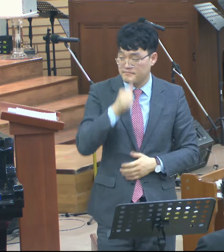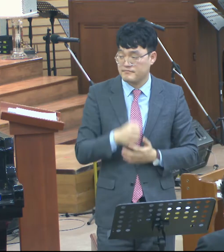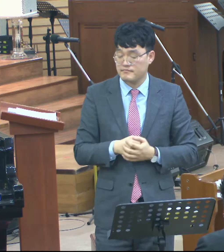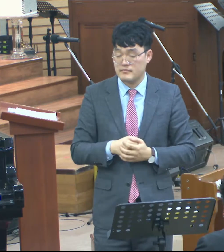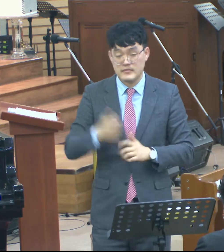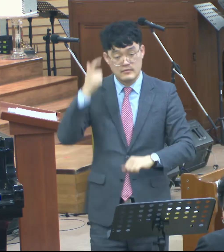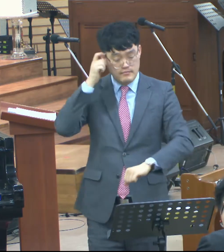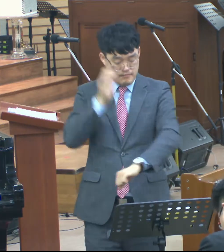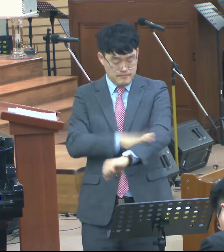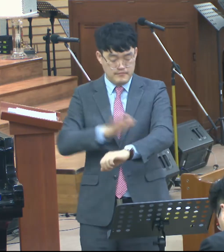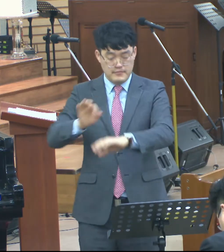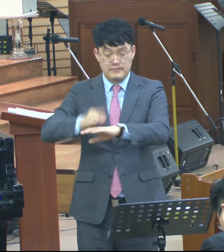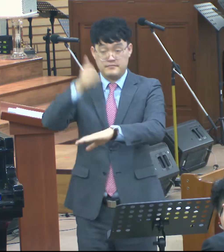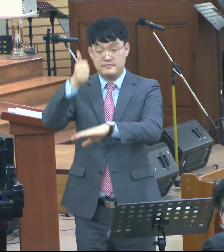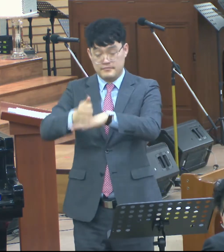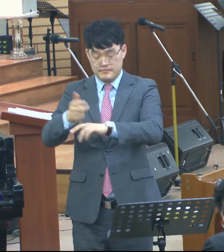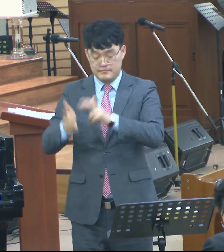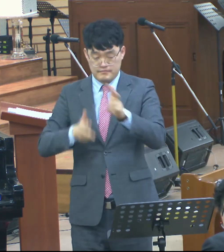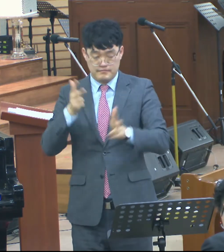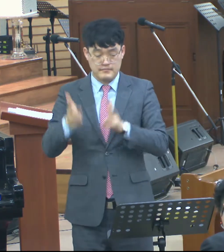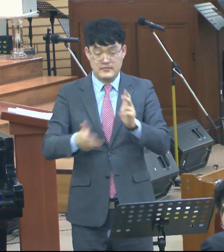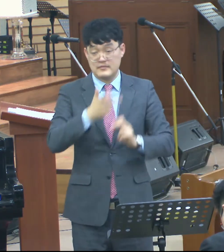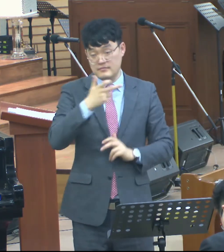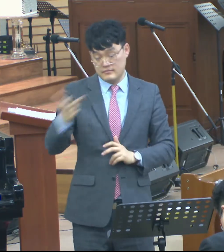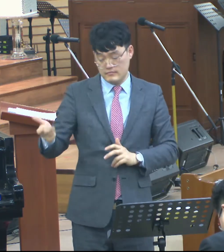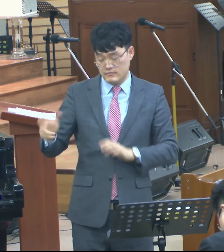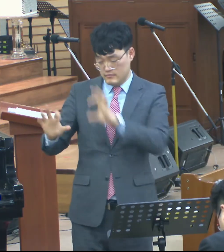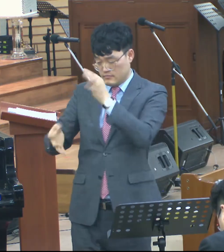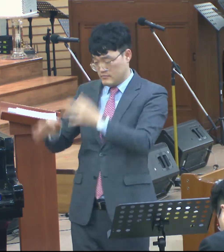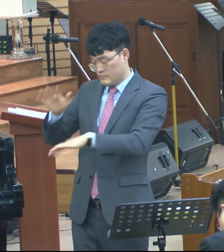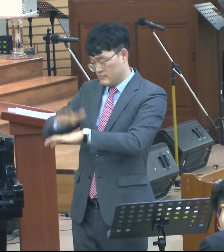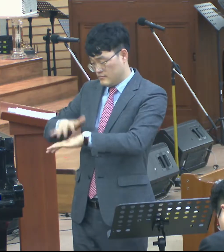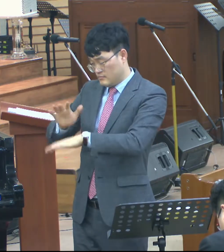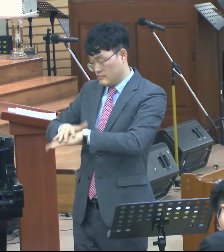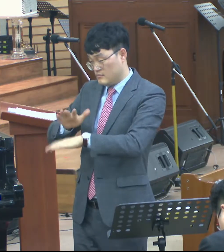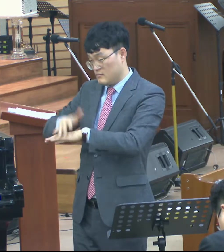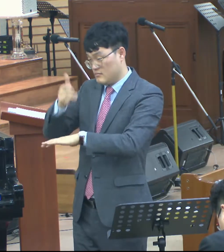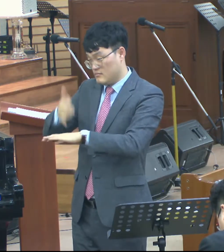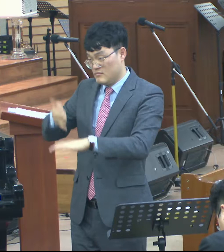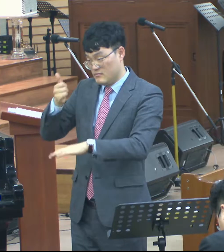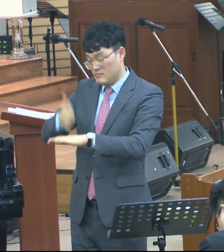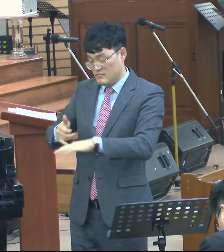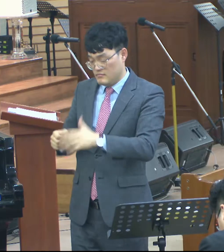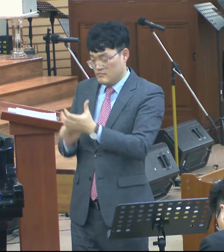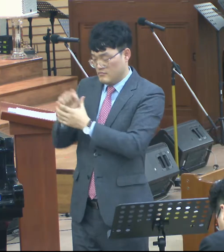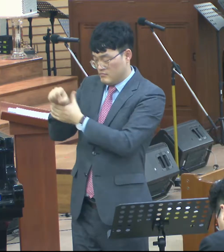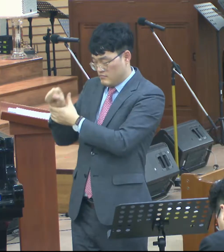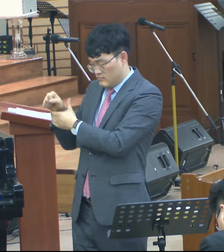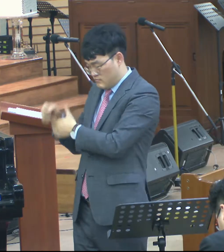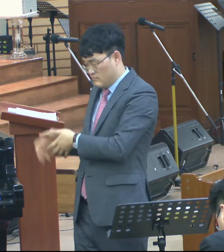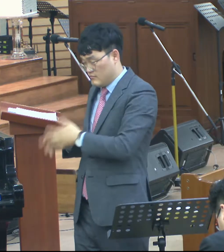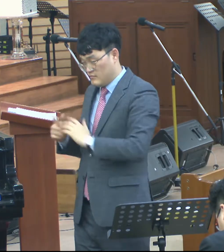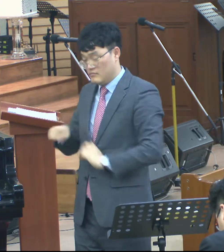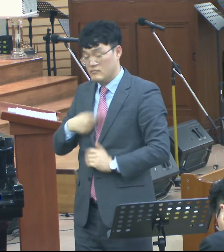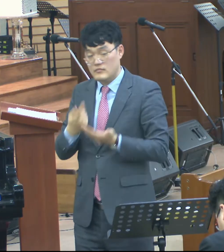솔로몬은 사업을 크게 하고 포도원을 일구고 여러 동산과 가원을 만들고 자신을 위해 수목을 기르고 연못을